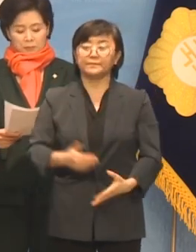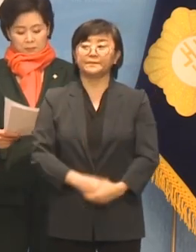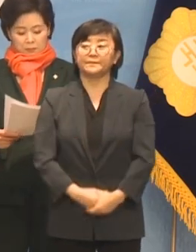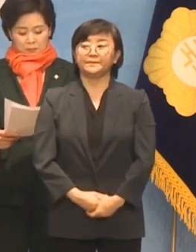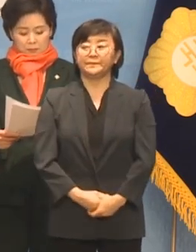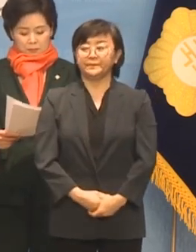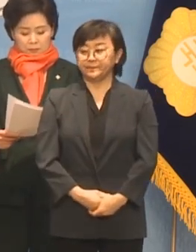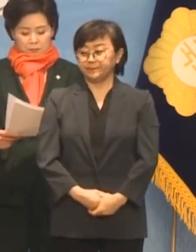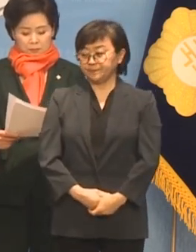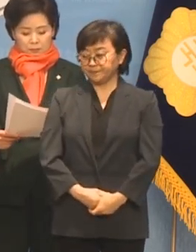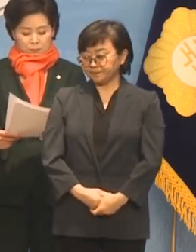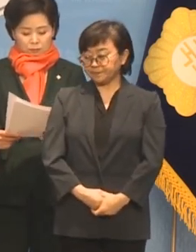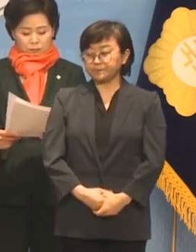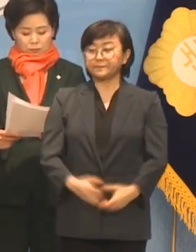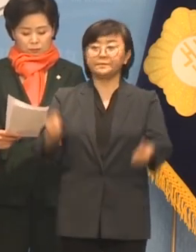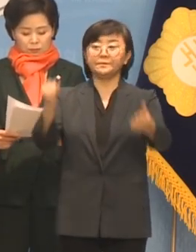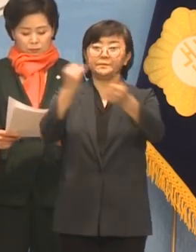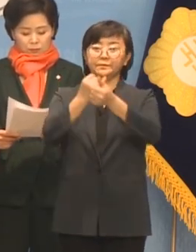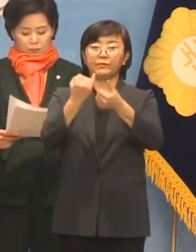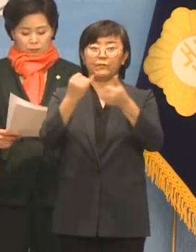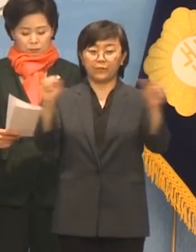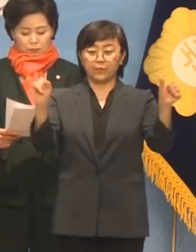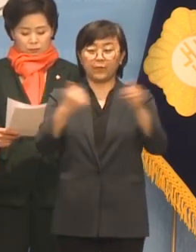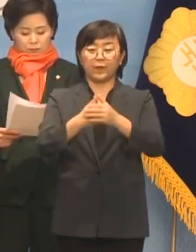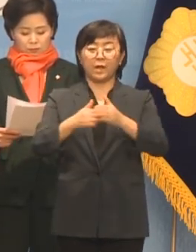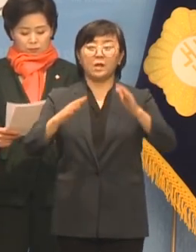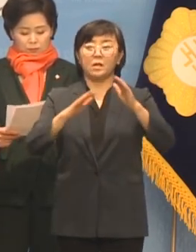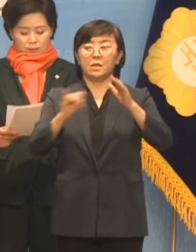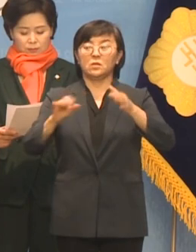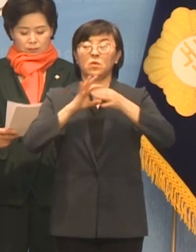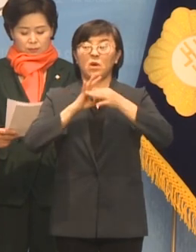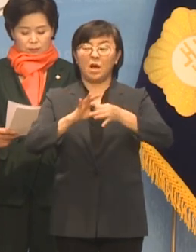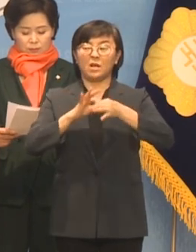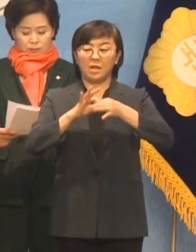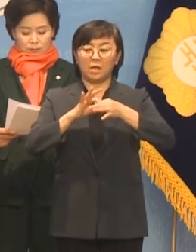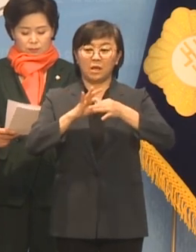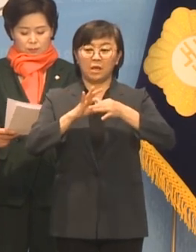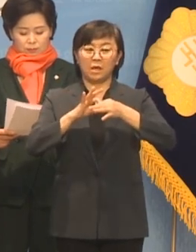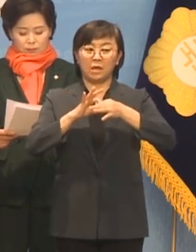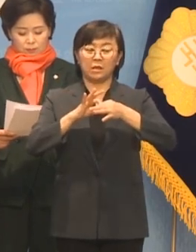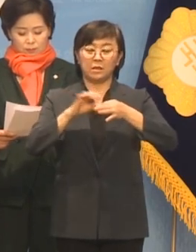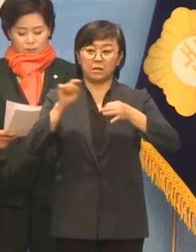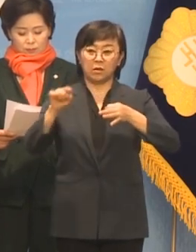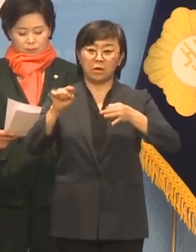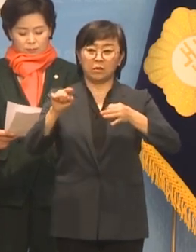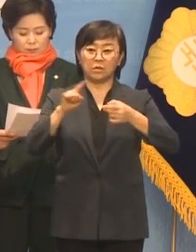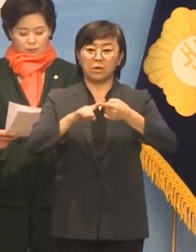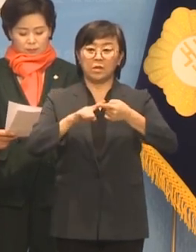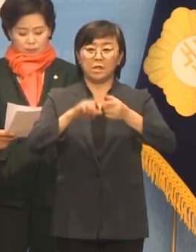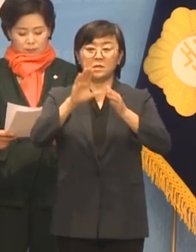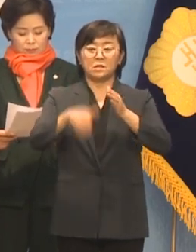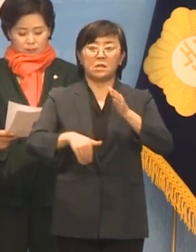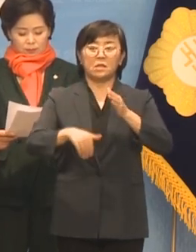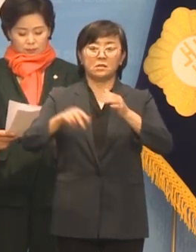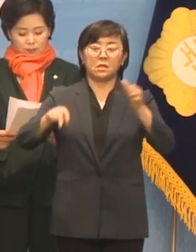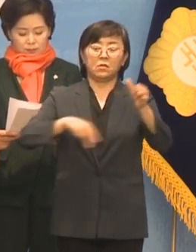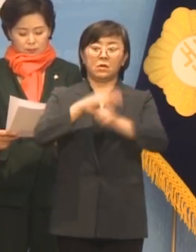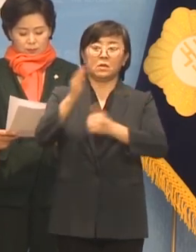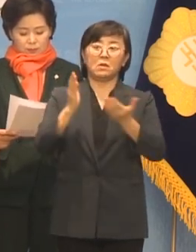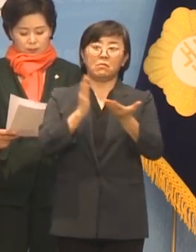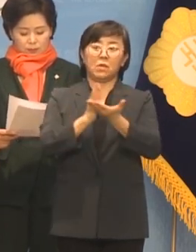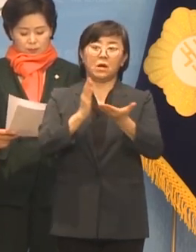것입니다. 결혼과 이혼 등 가족관계의 형성과 해소도 시대의 흐름에 따라